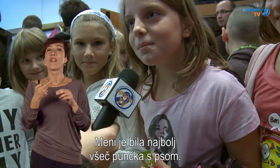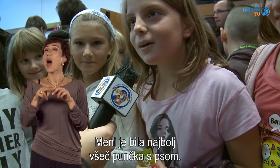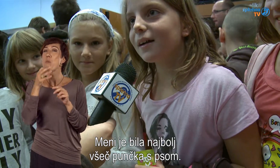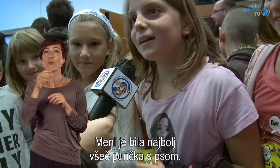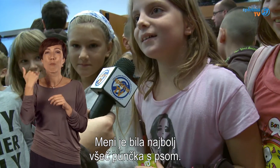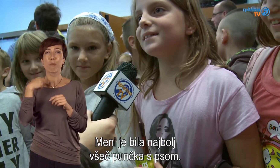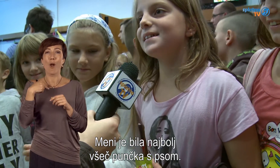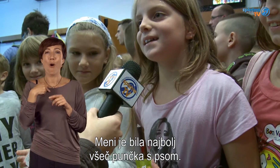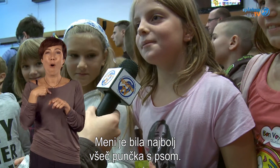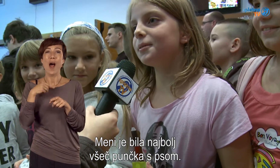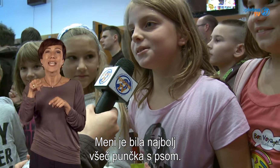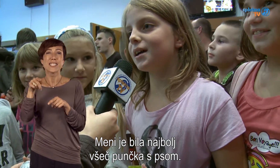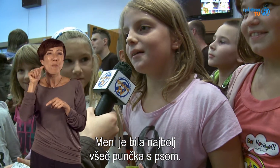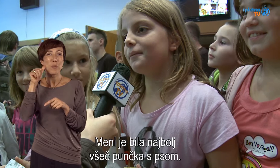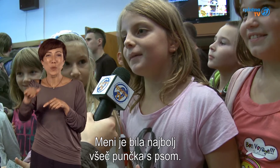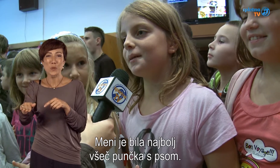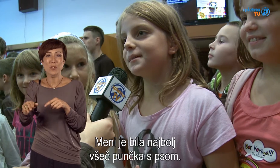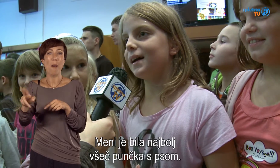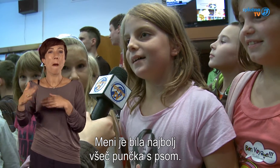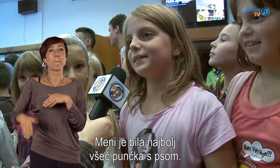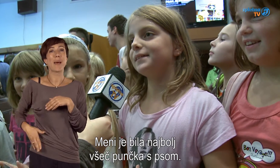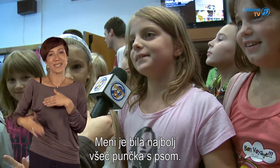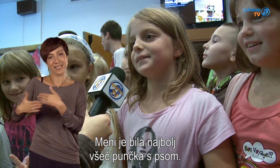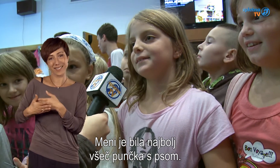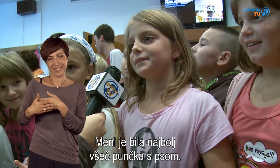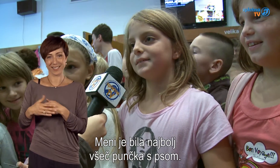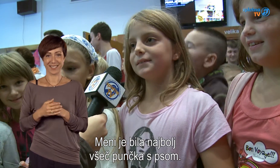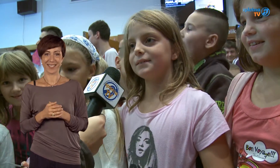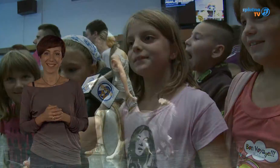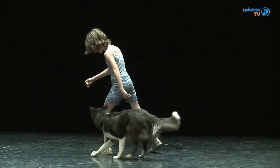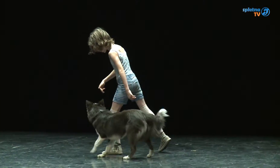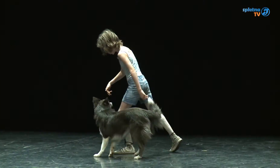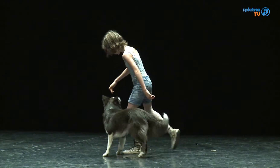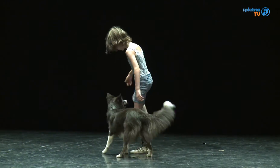Najboljše mi je bilo, ko je tista punčka imela psa.